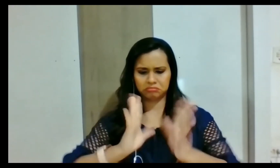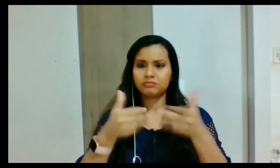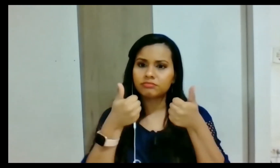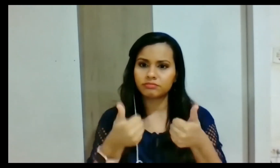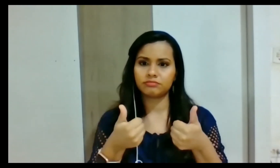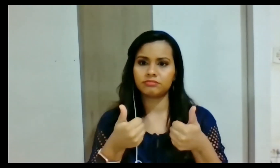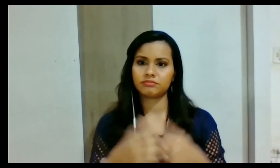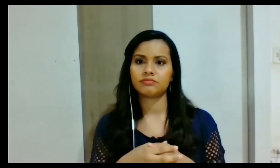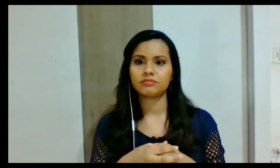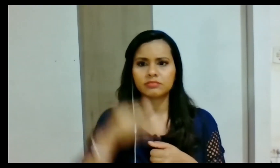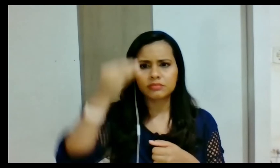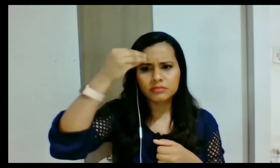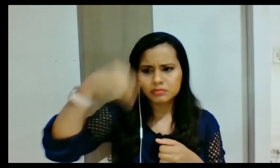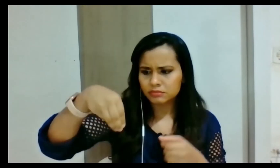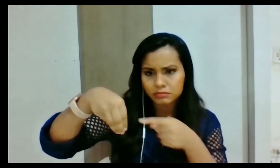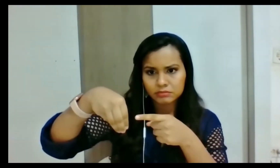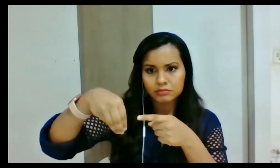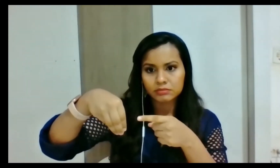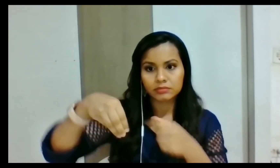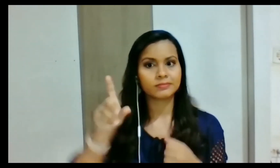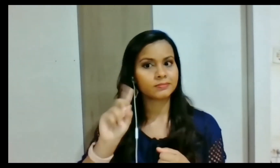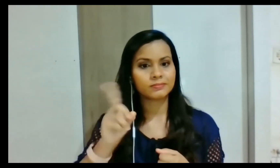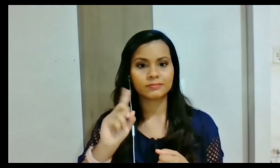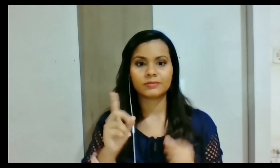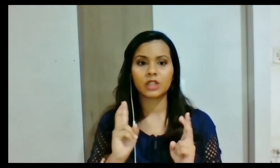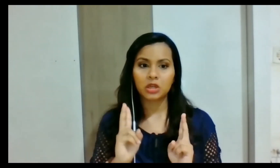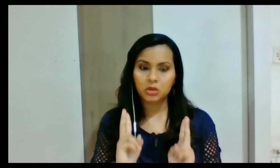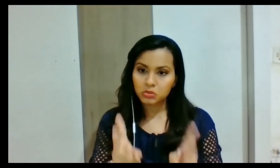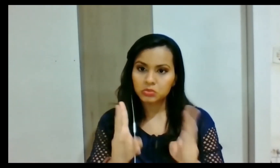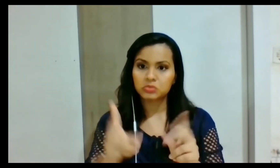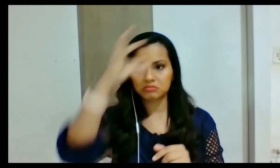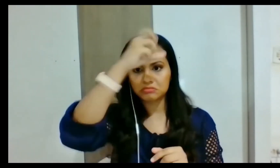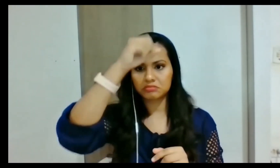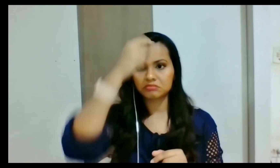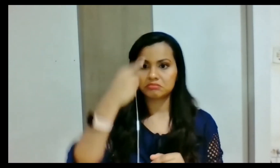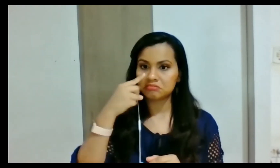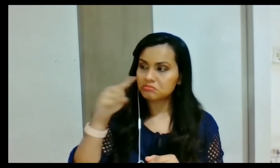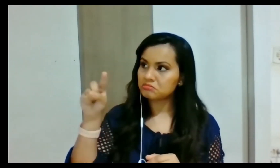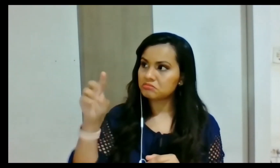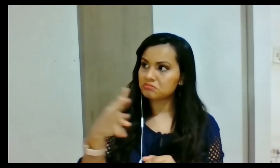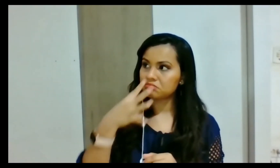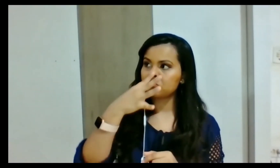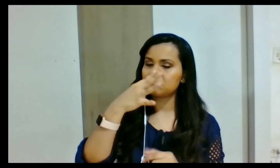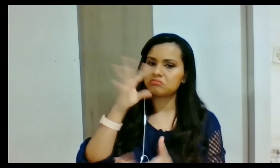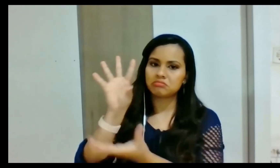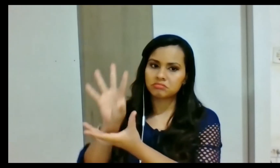Alunos que sinalizavam bem. Só que eles pararam por aí? Não, eles continuaram aprendendo. Então eu olhei,